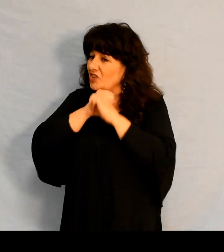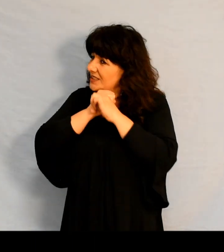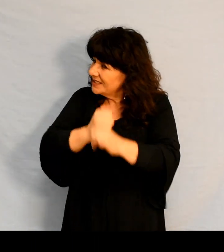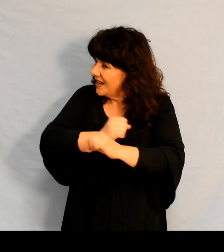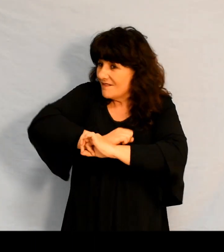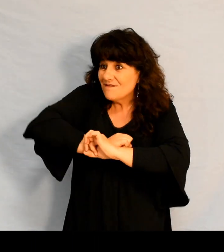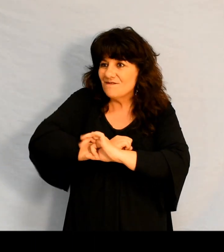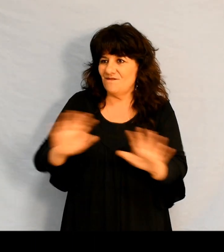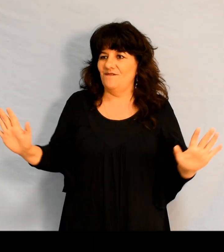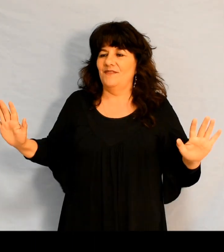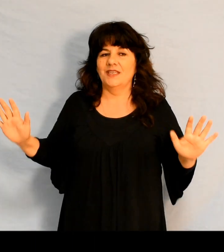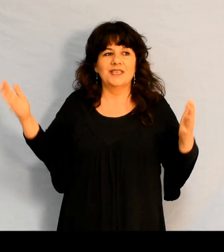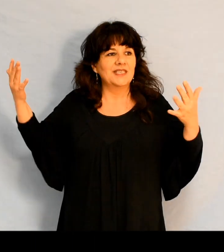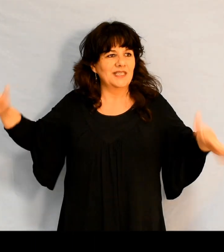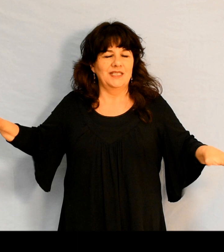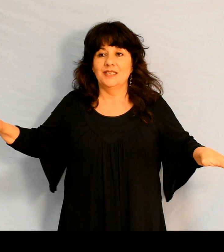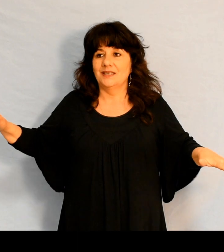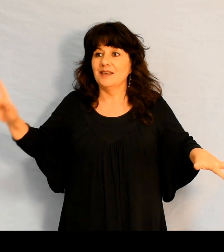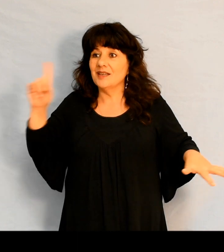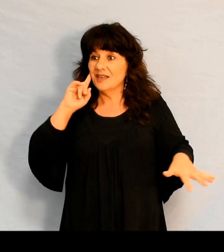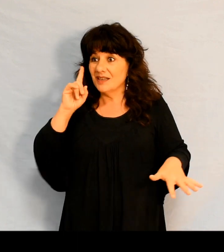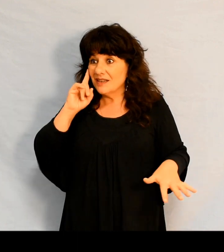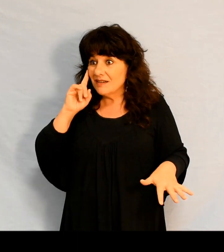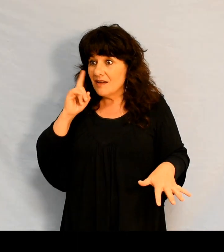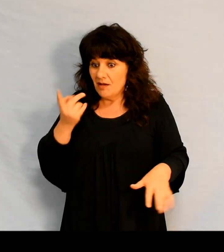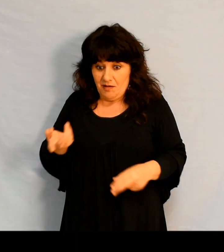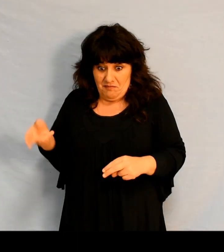Car celui qui est mort est affranchi du péché.